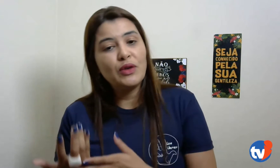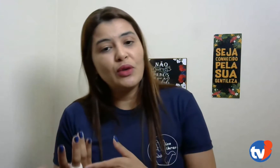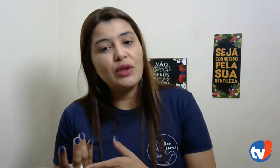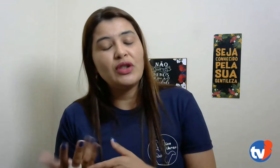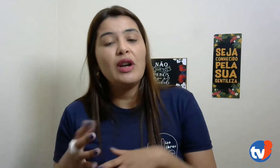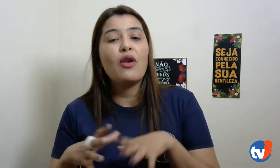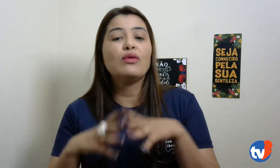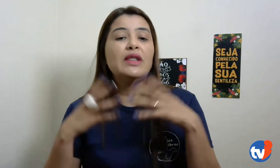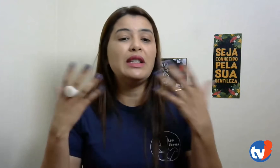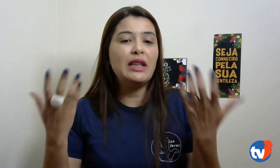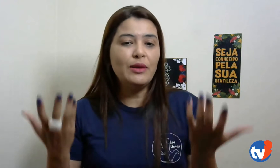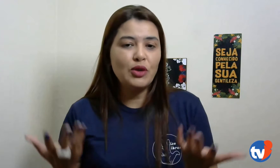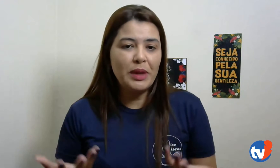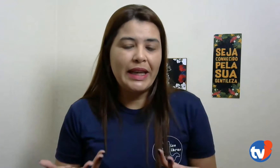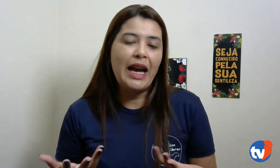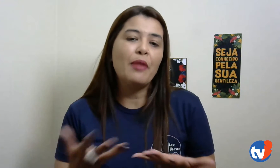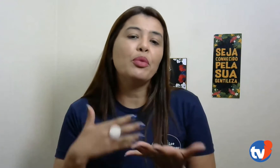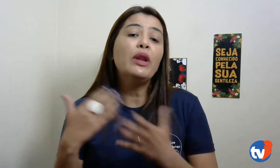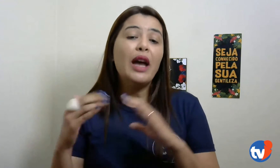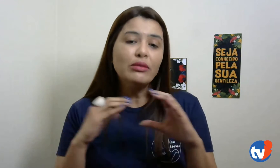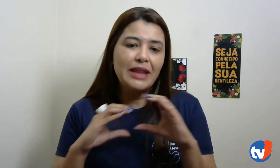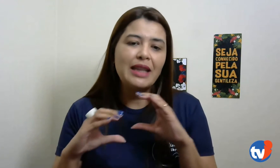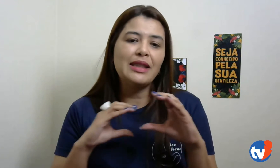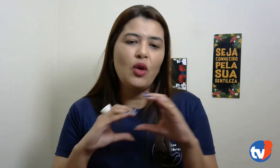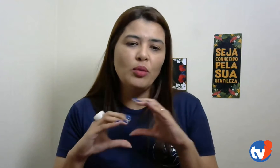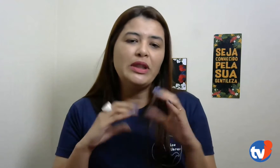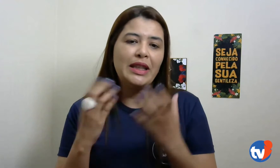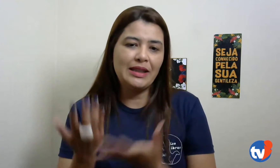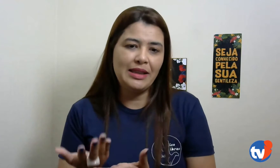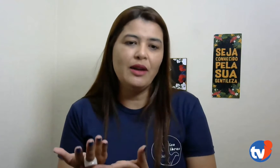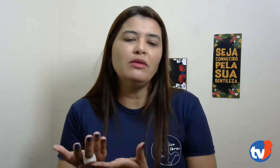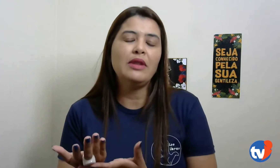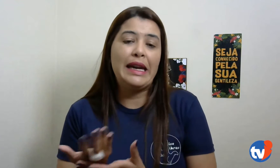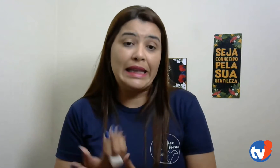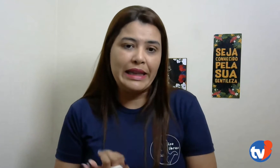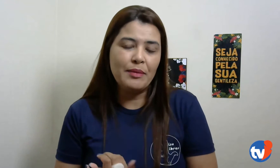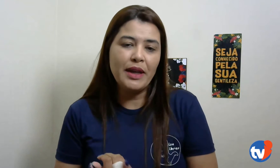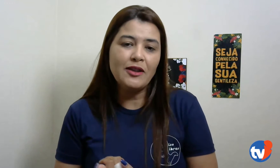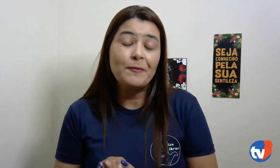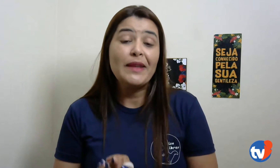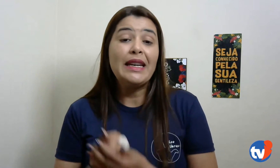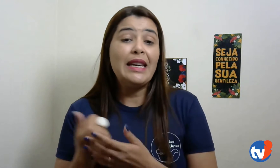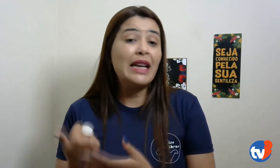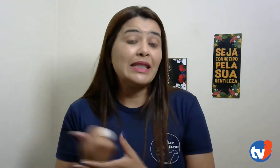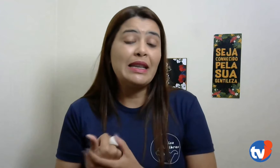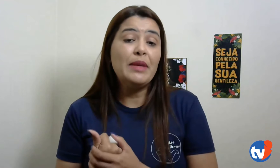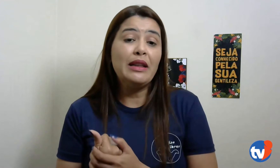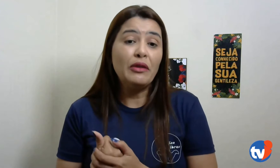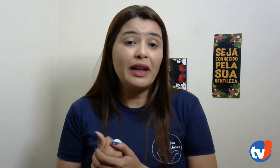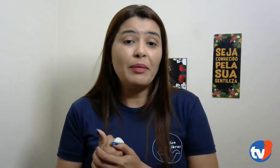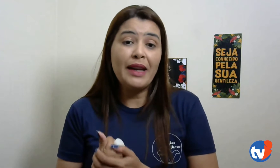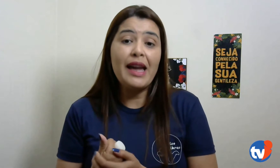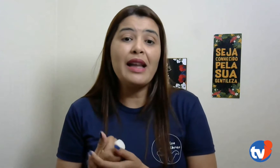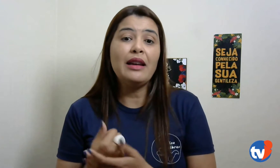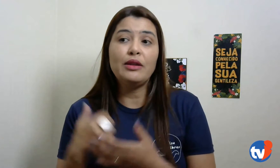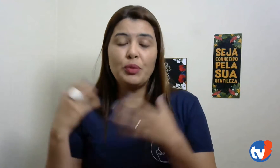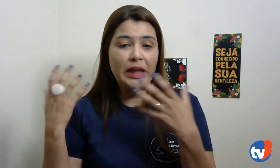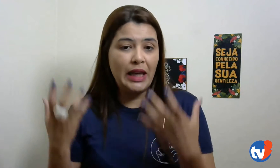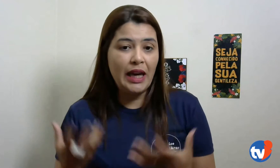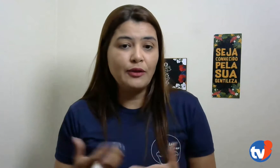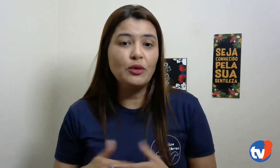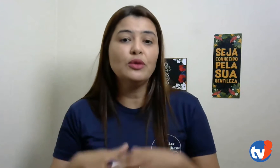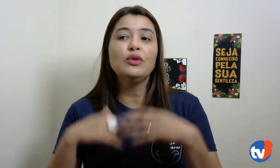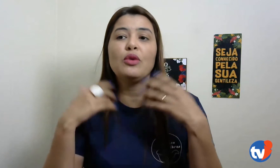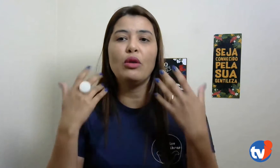nem os professores conseguiram explicar por não ter essa comunicação em Libras. E essa semana eu falei para ela,